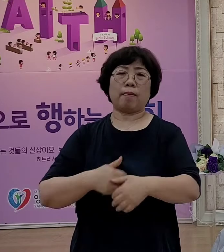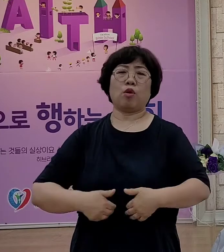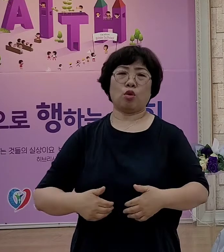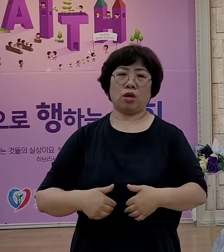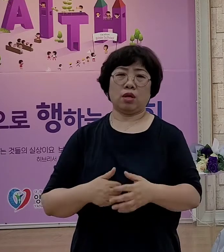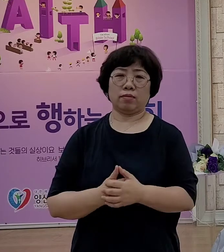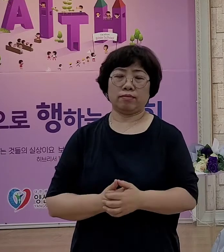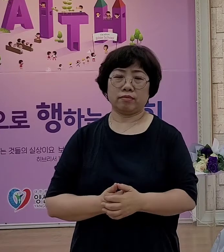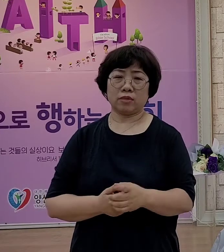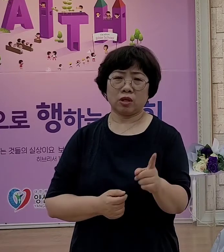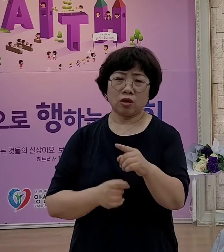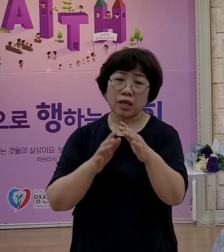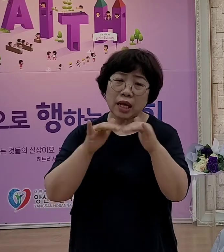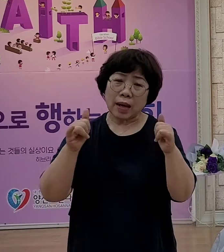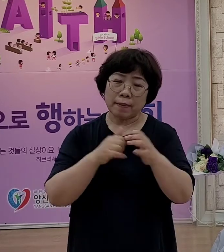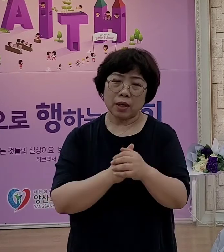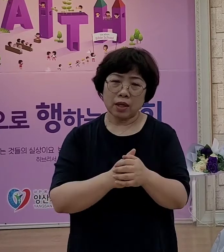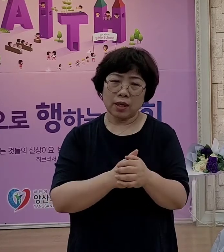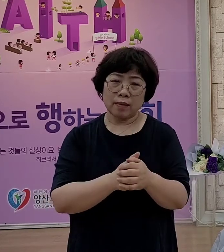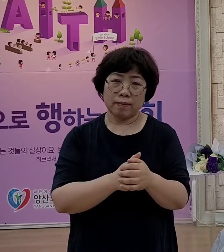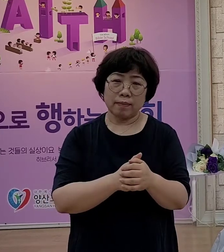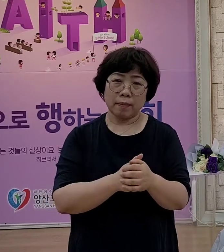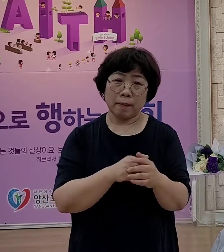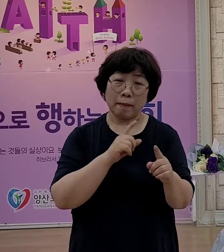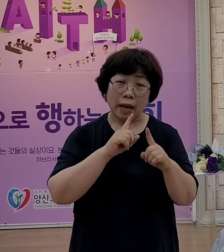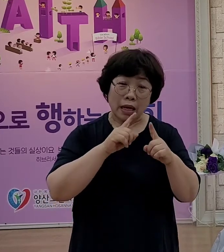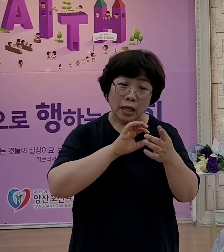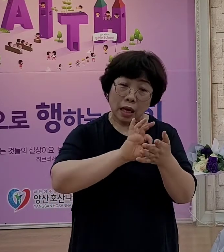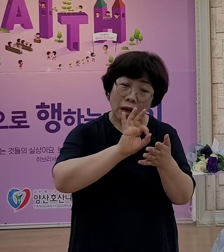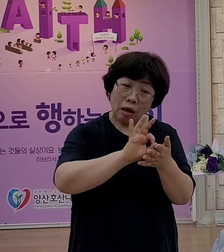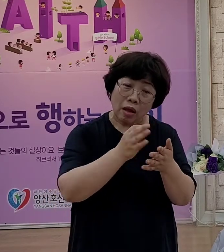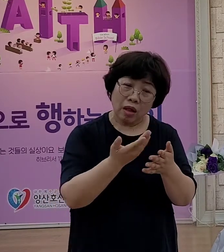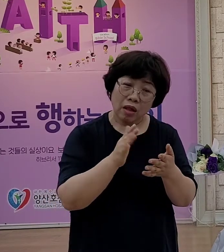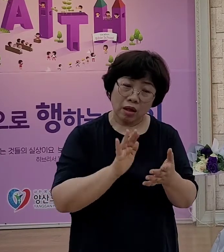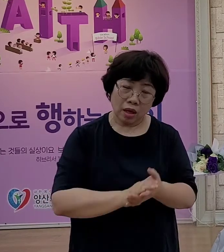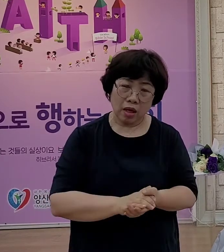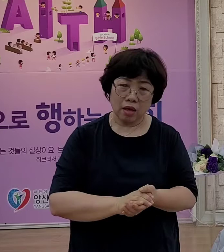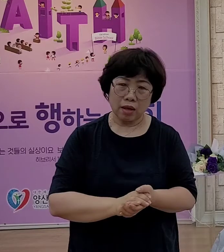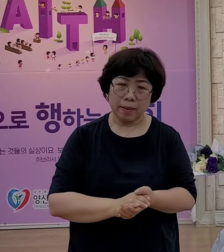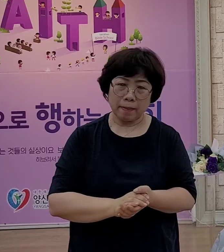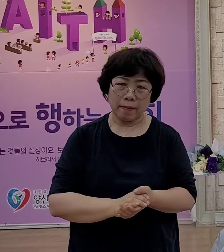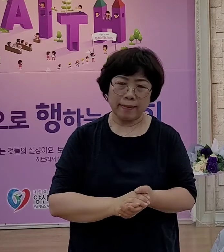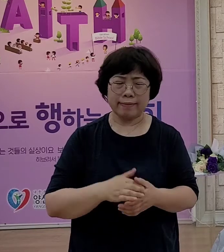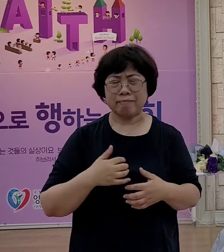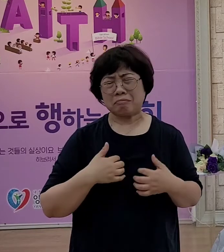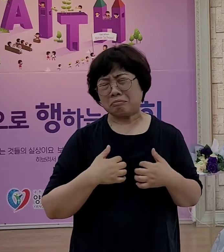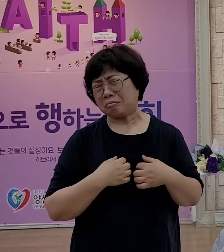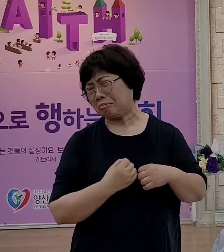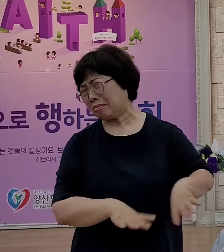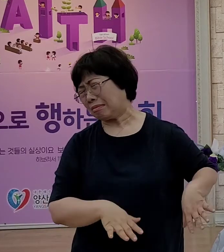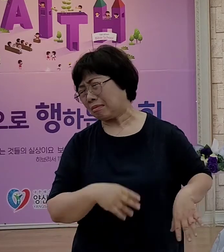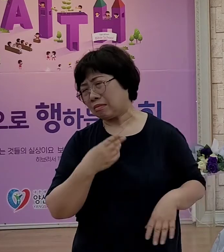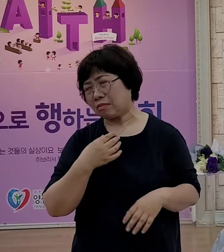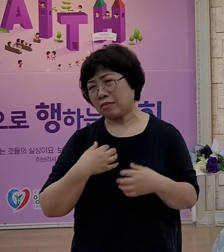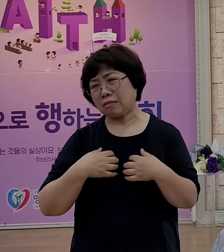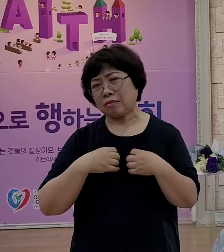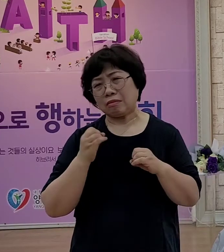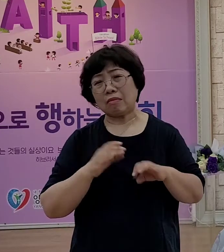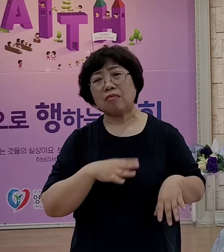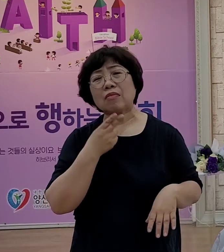사람은요, 똑같은 말을 하는데도 이 말이 너무 재미가 없는 사람이 있어요.